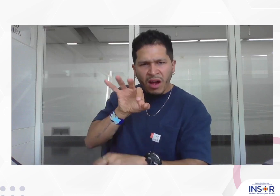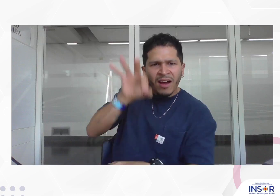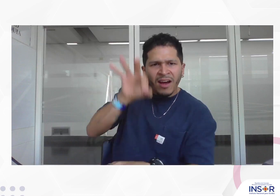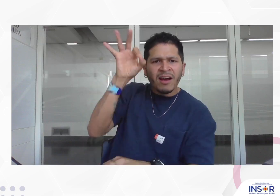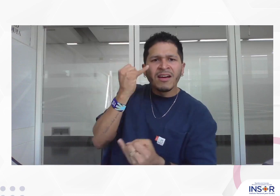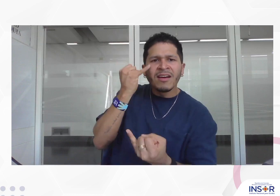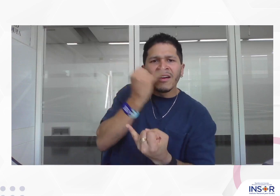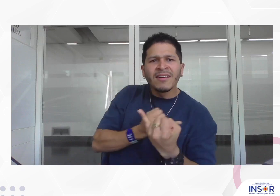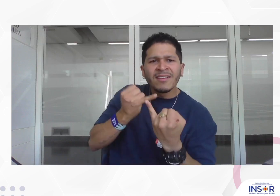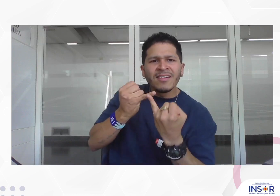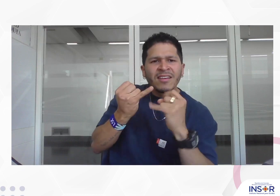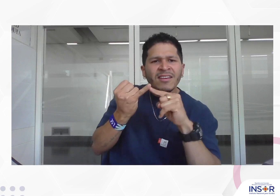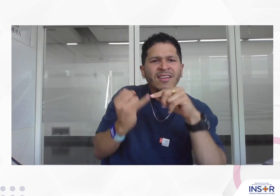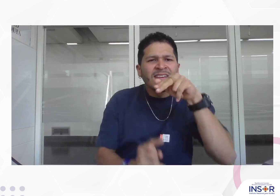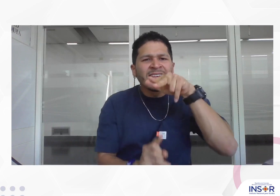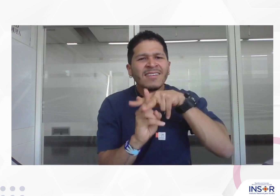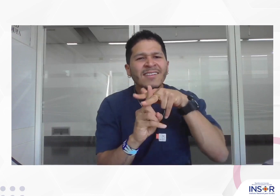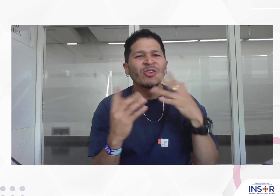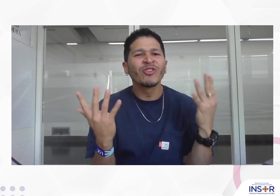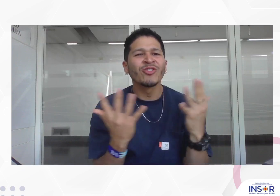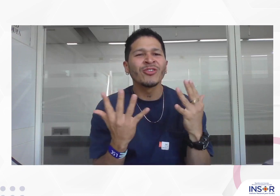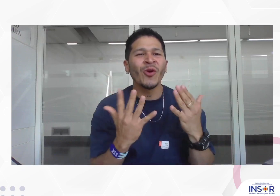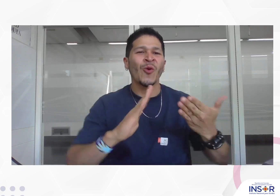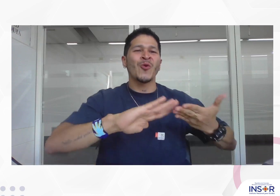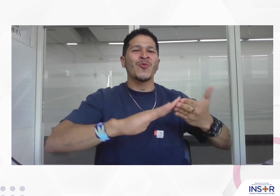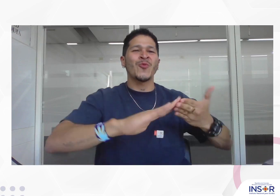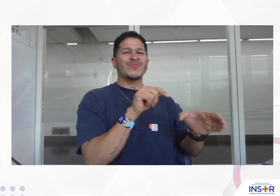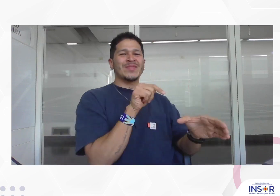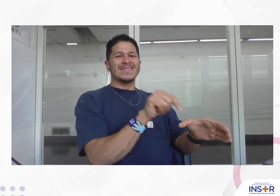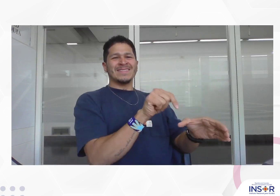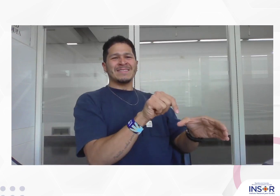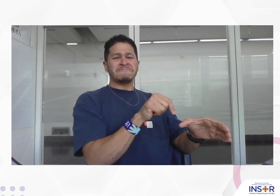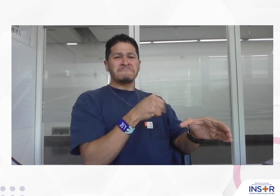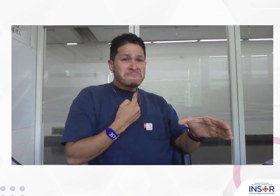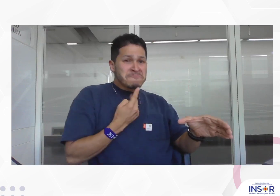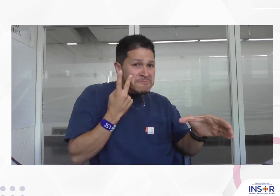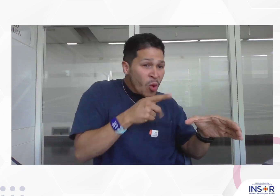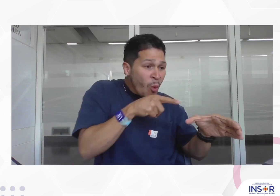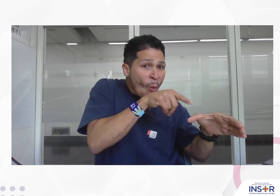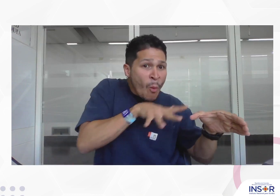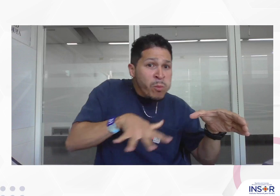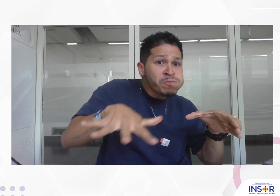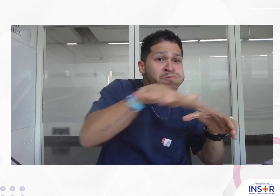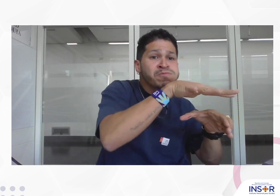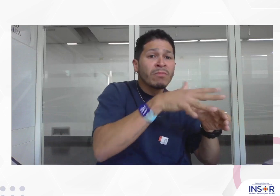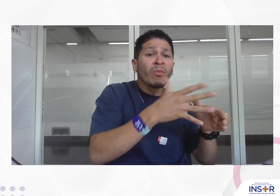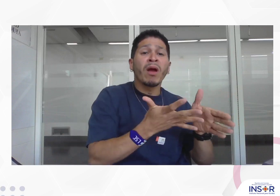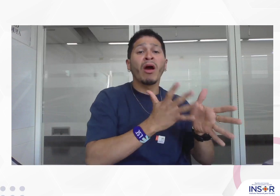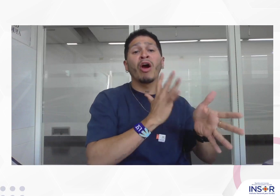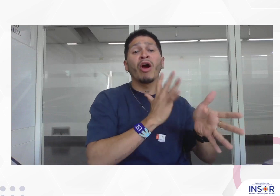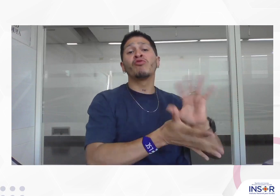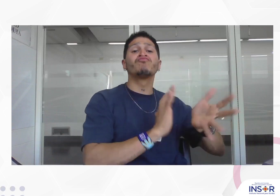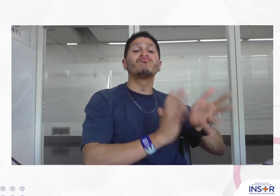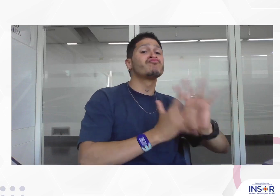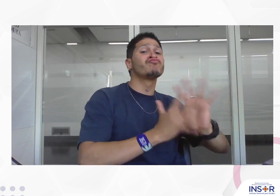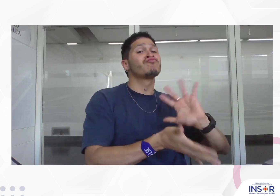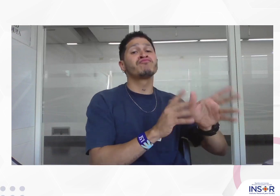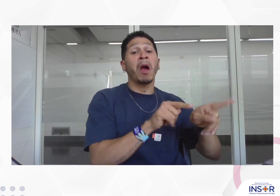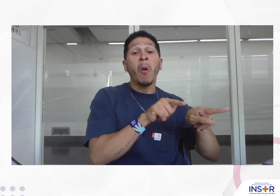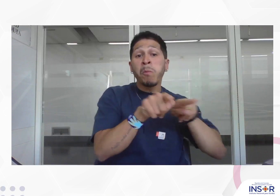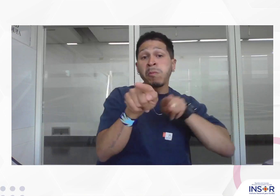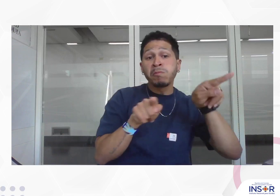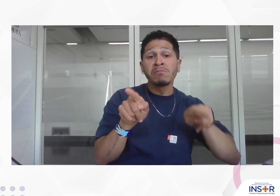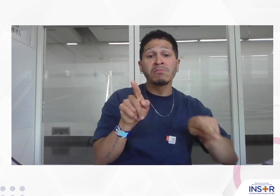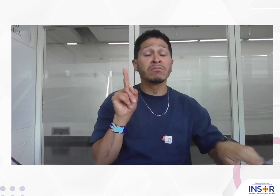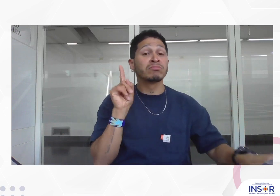reconociéndose como parte de la comunidad, pues pueden incidir en diferentes procesos, y esto va a incidir pues en la construcción de